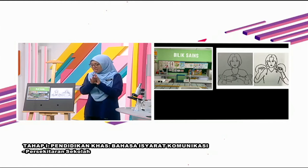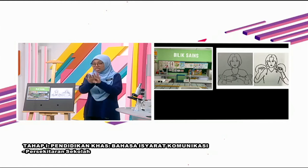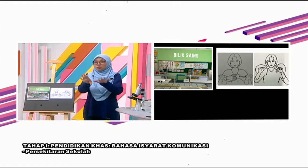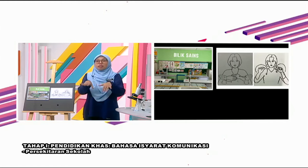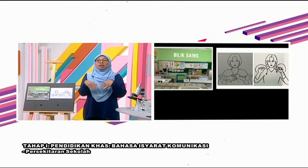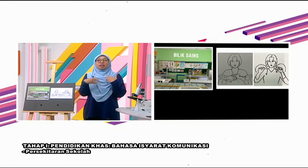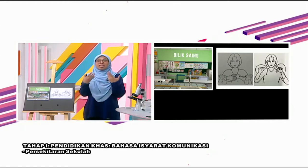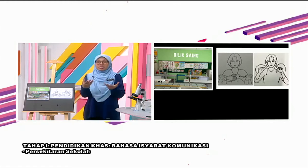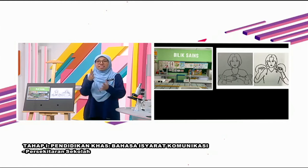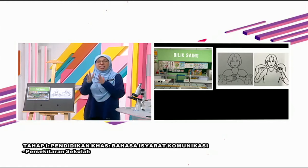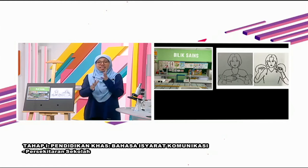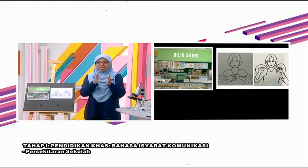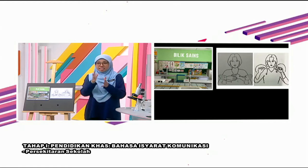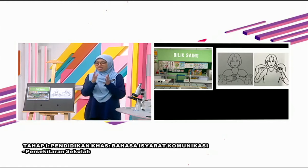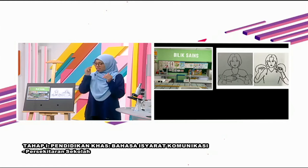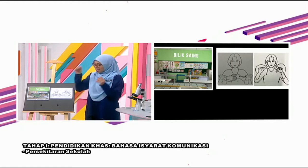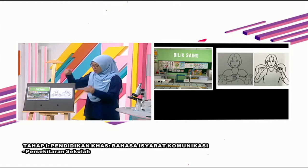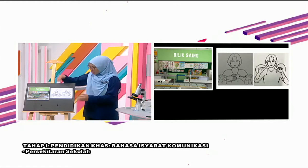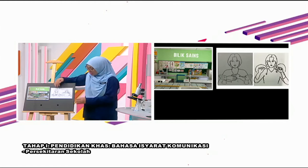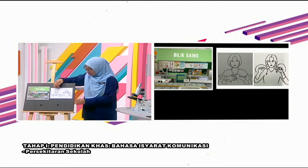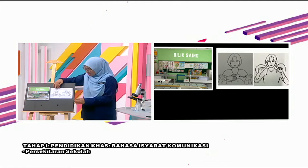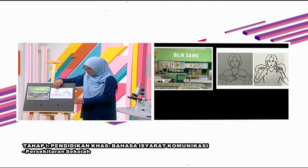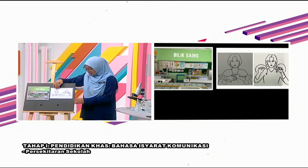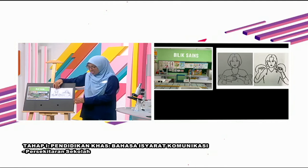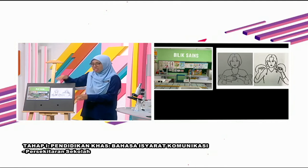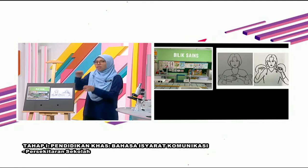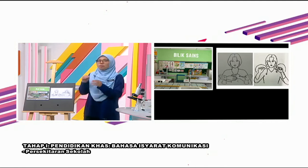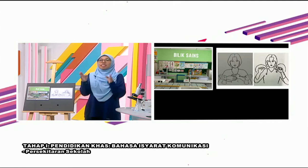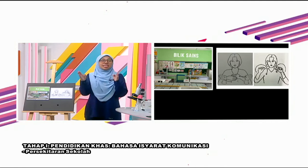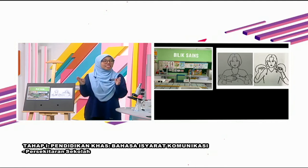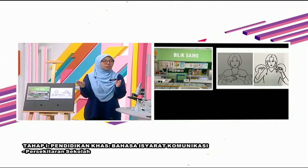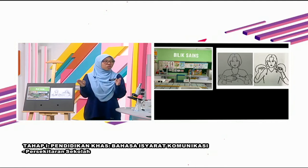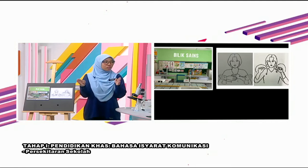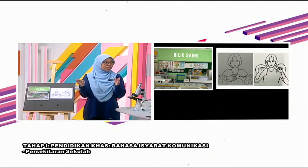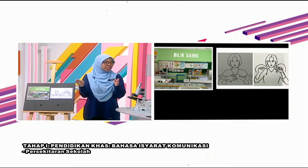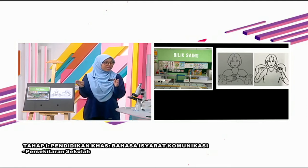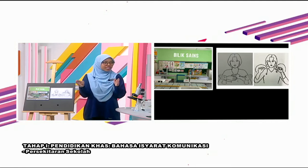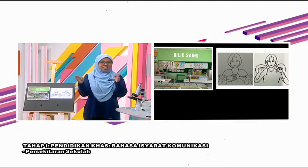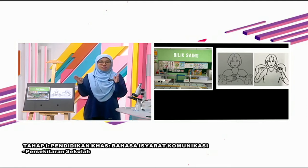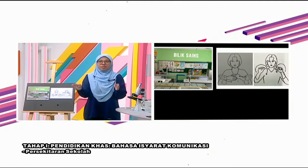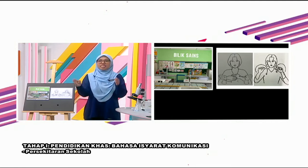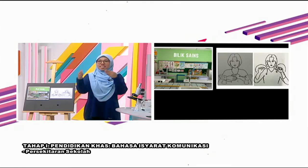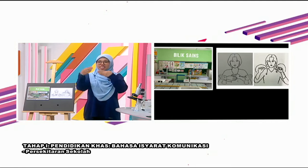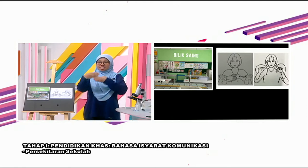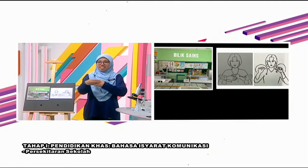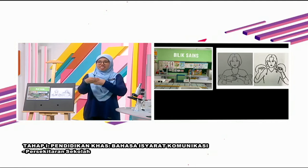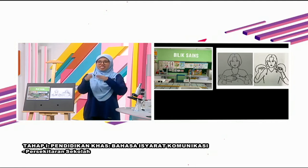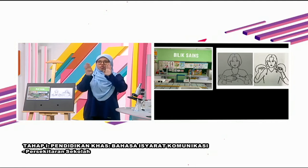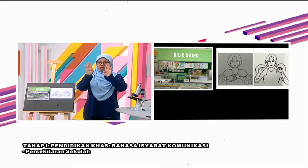sains. Bagaimana isyarat dia? Kita boleh tengok di sini. Bilik sama juga macam tadi. Bilik. Okay, huruf B,